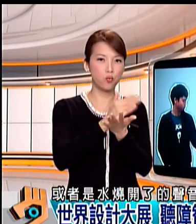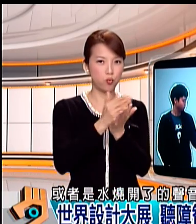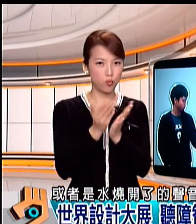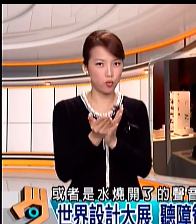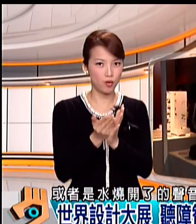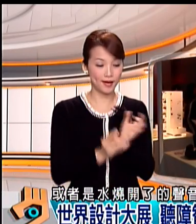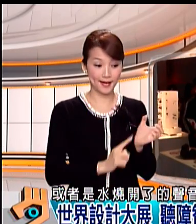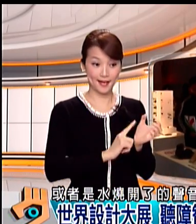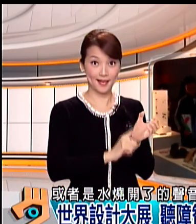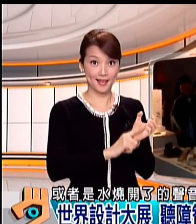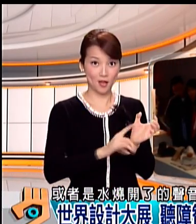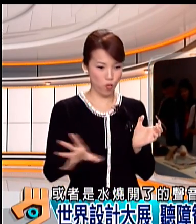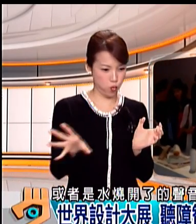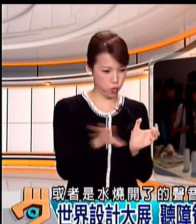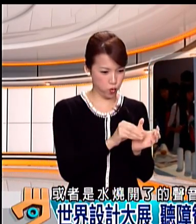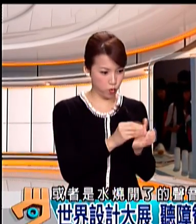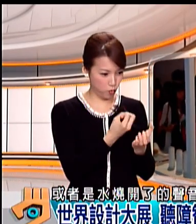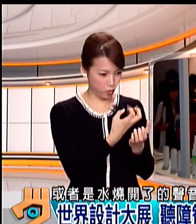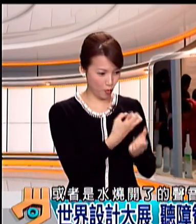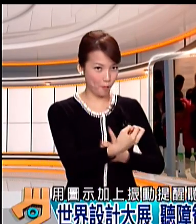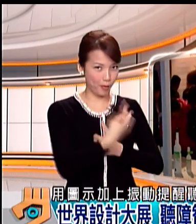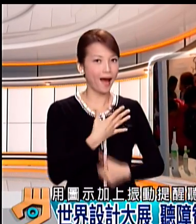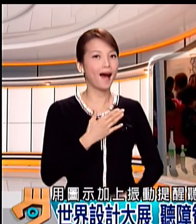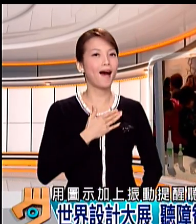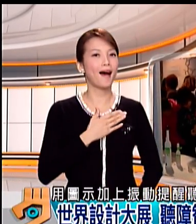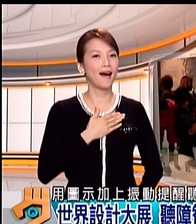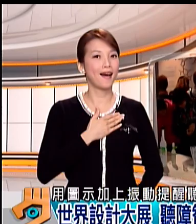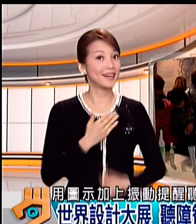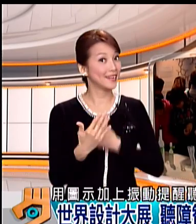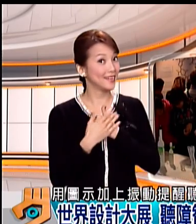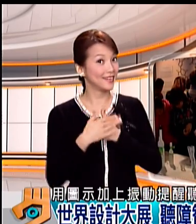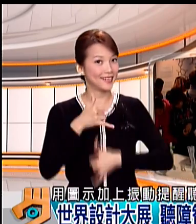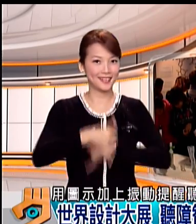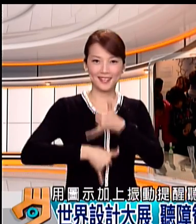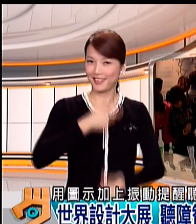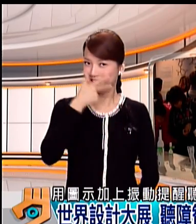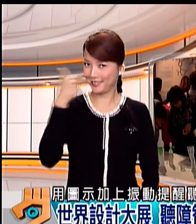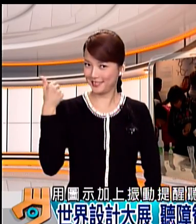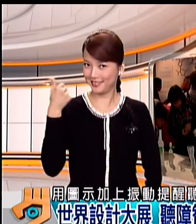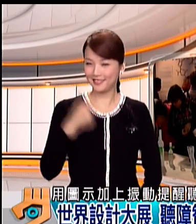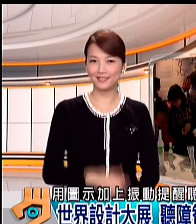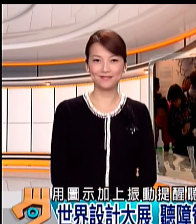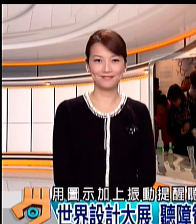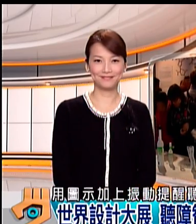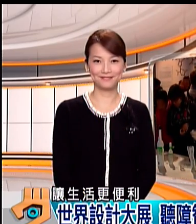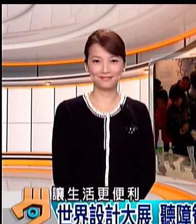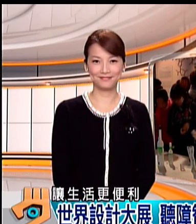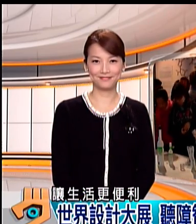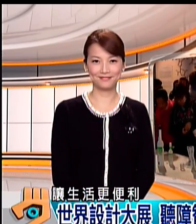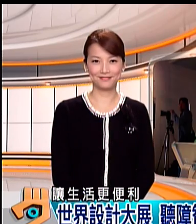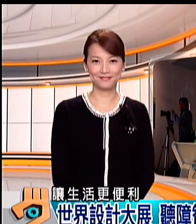是水烧开了的声音，用图示加上震动提醒听障者，让生活更便利。